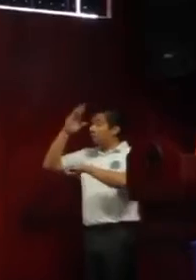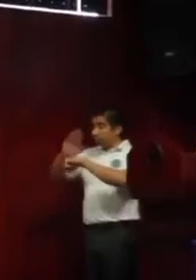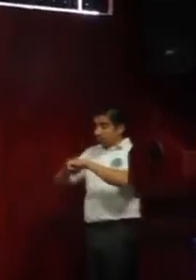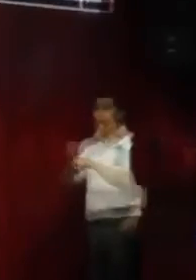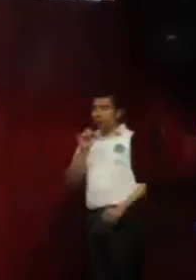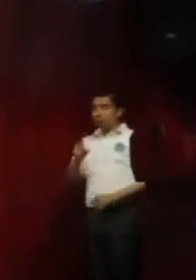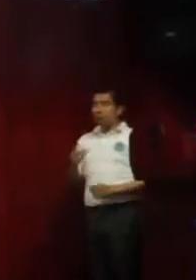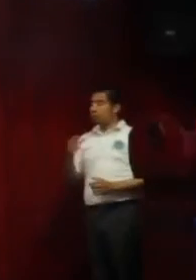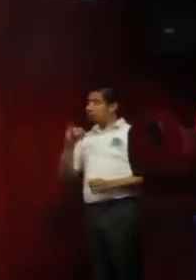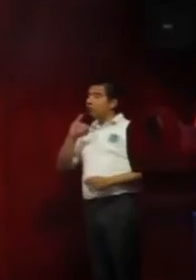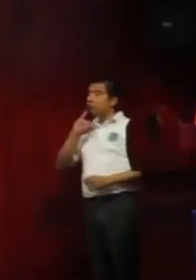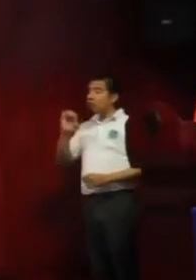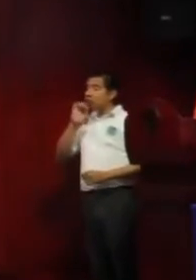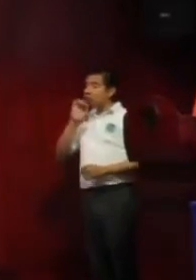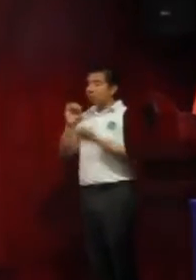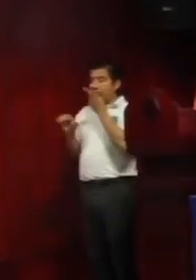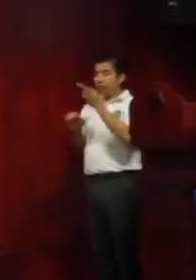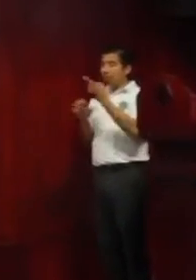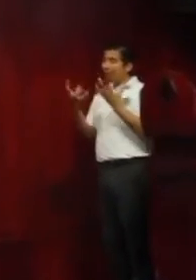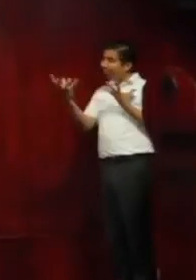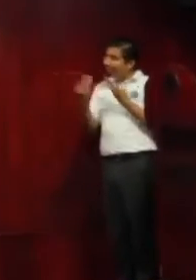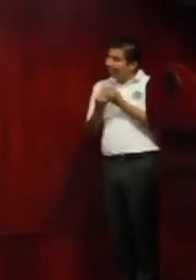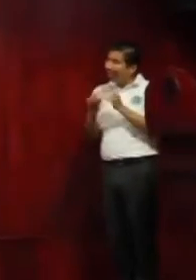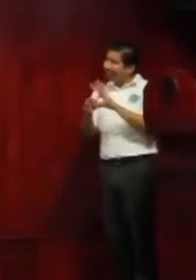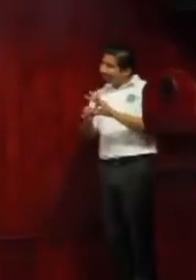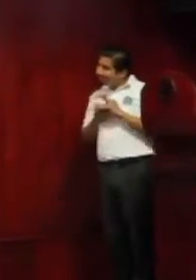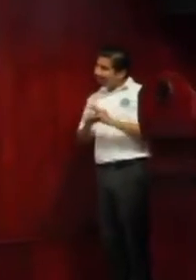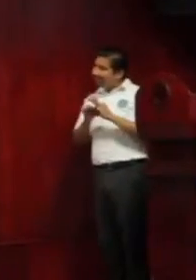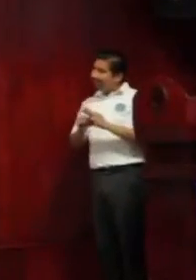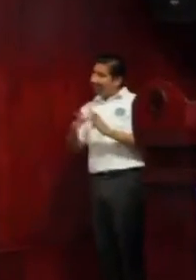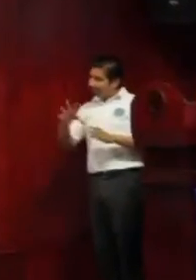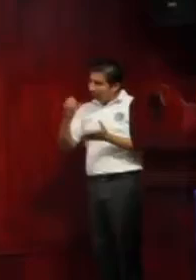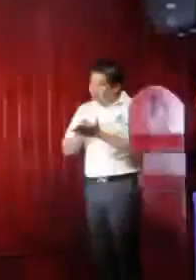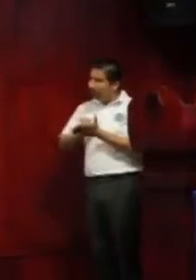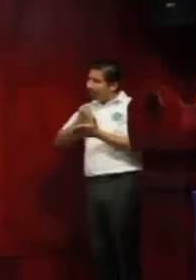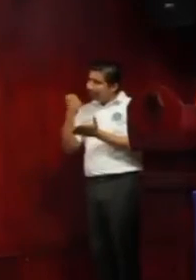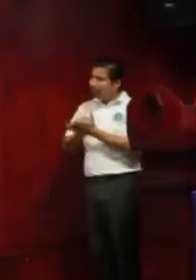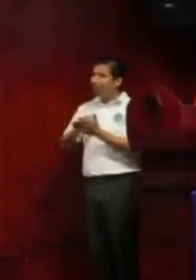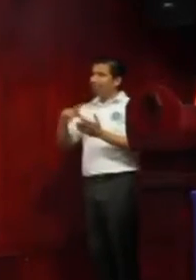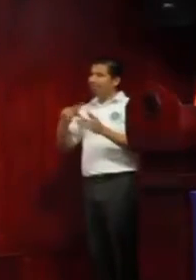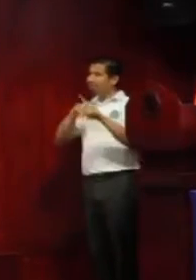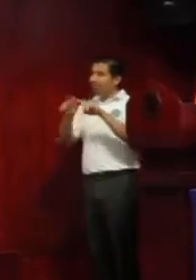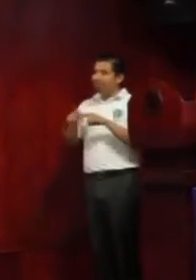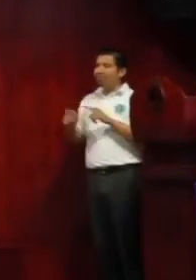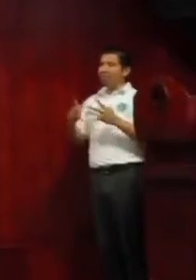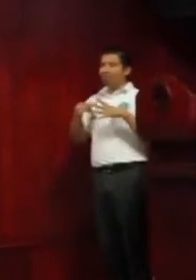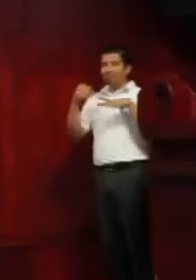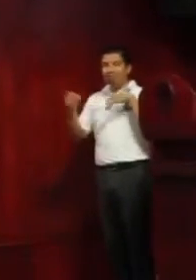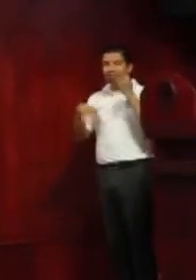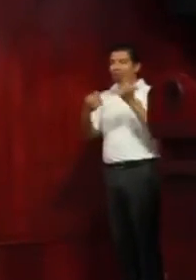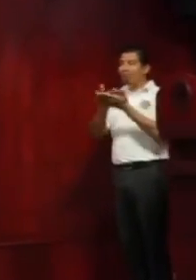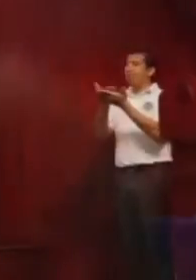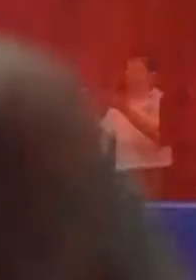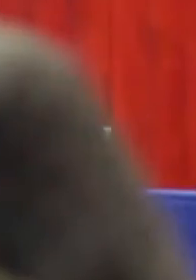Internacional de la Mujer, es unirnos a una lucha constante, diaria, y unirnos a la lucha de todas y